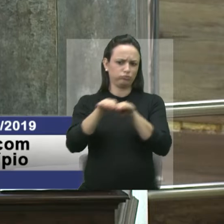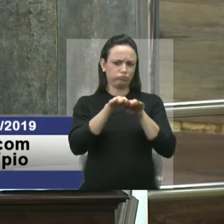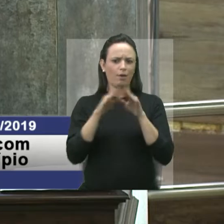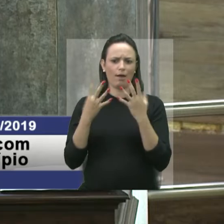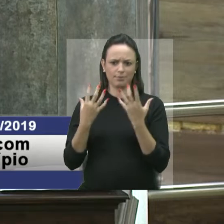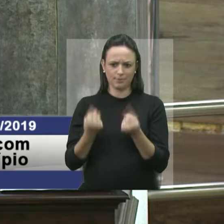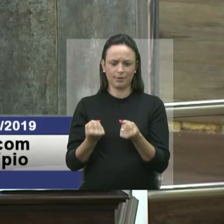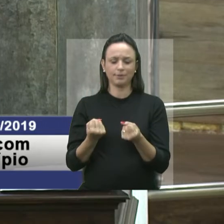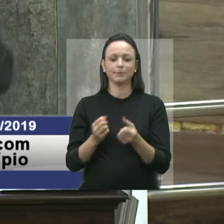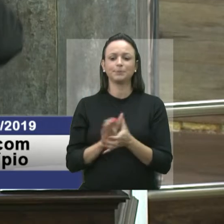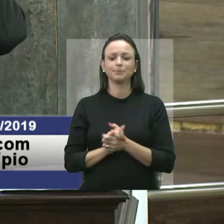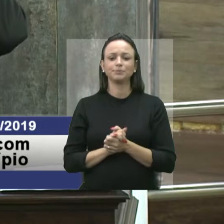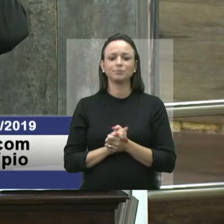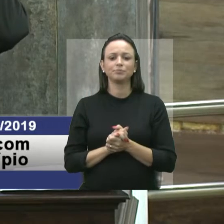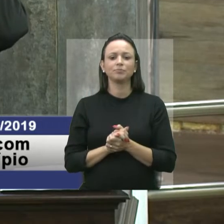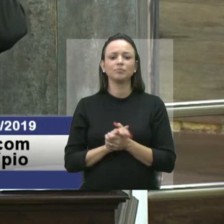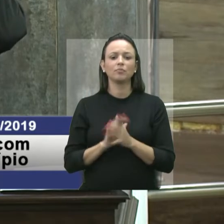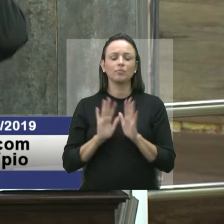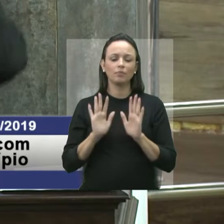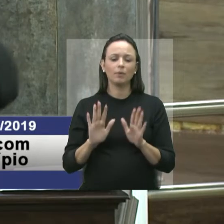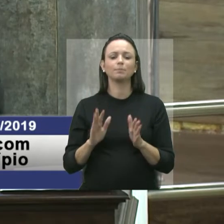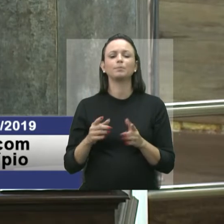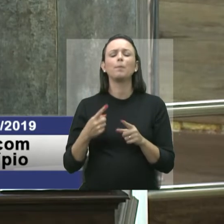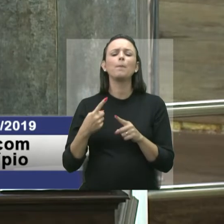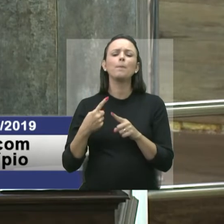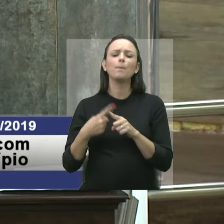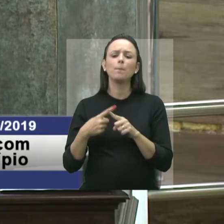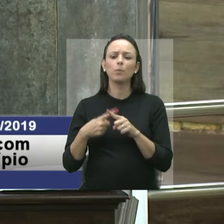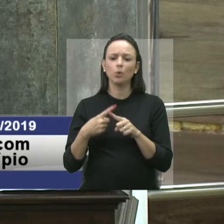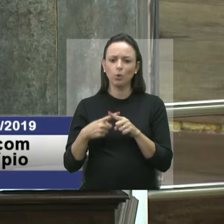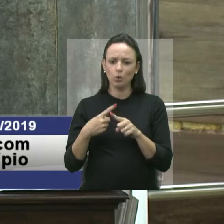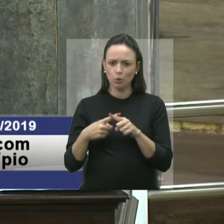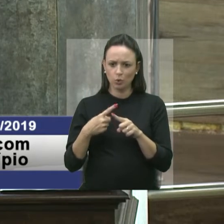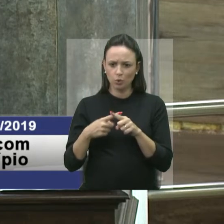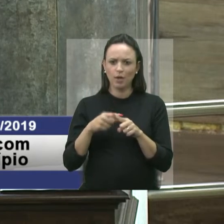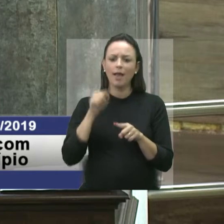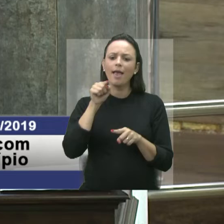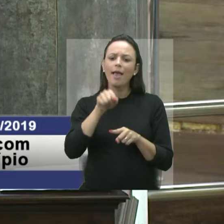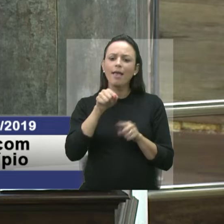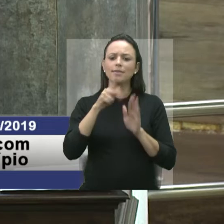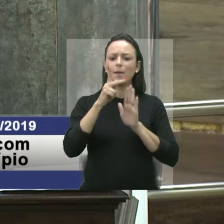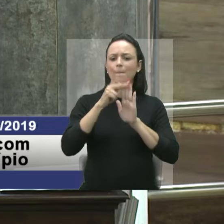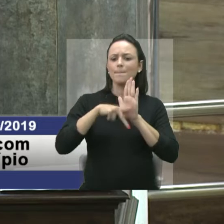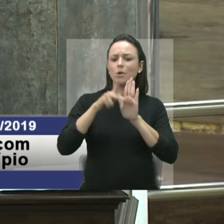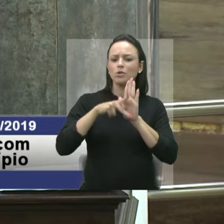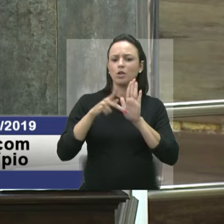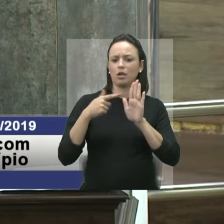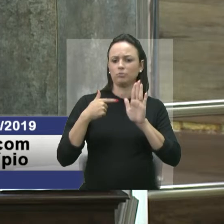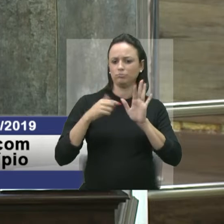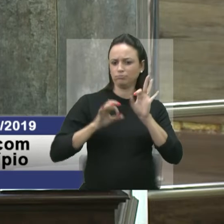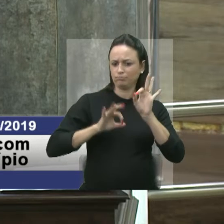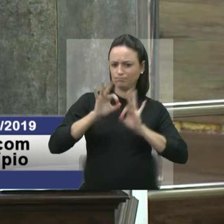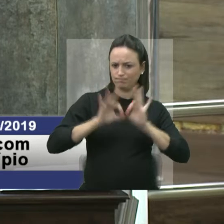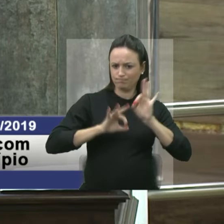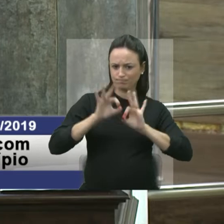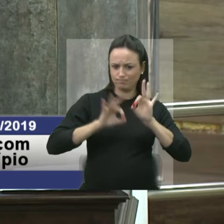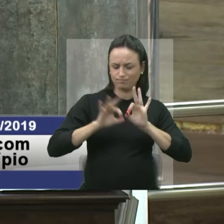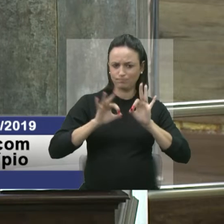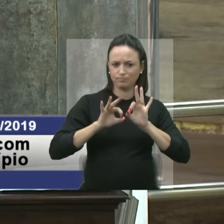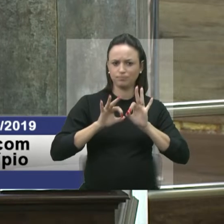queria fazer, então, aqui, senhora presidente, a justificativa do referido projeto que nós elaboramos.